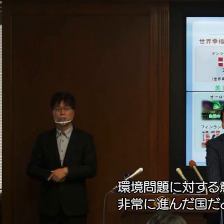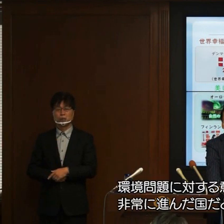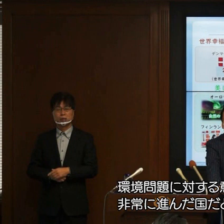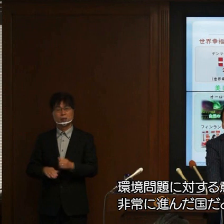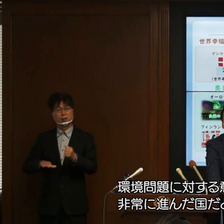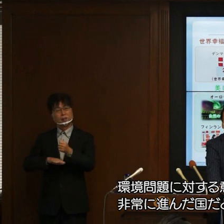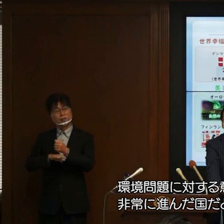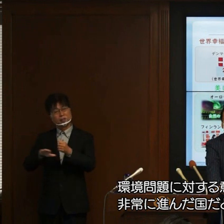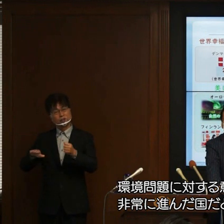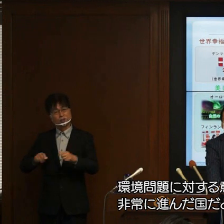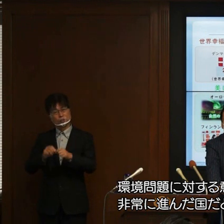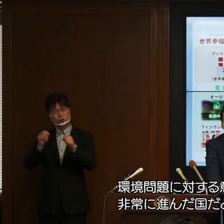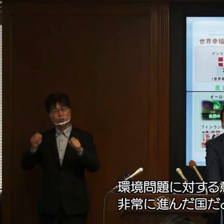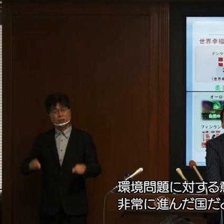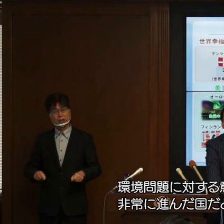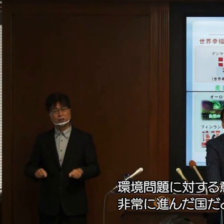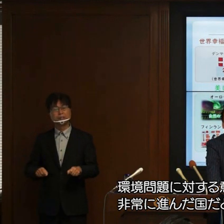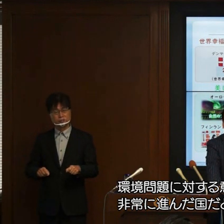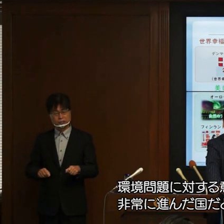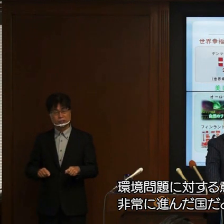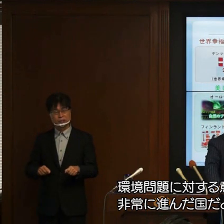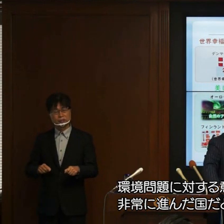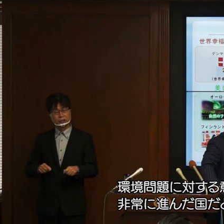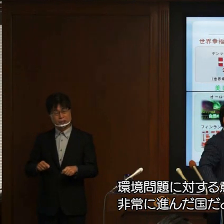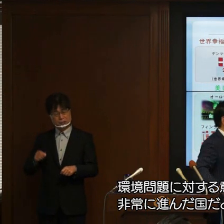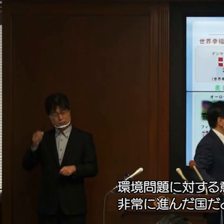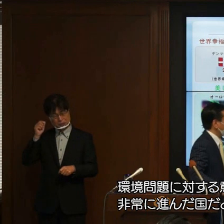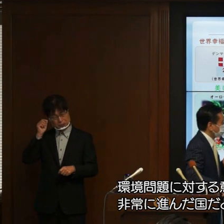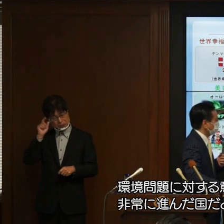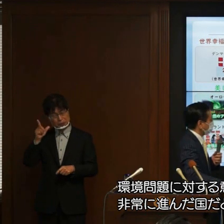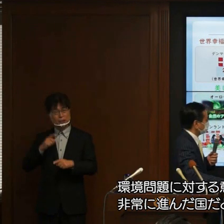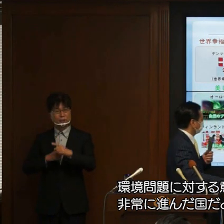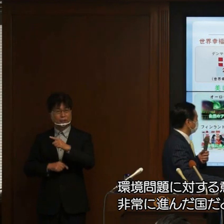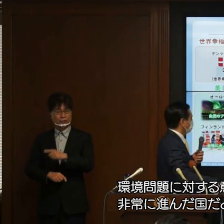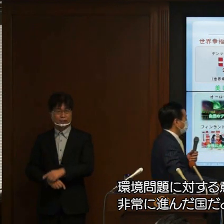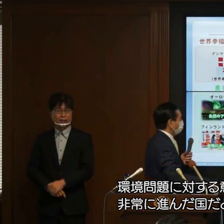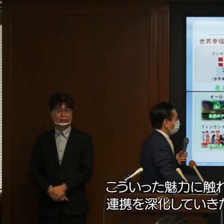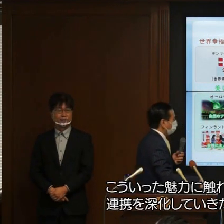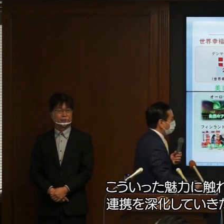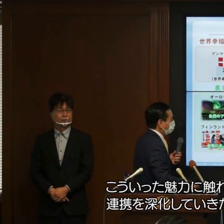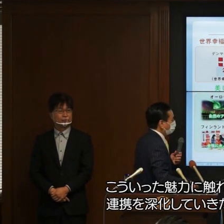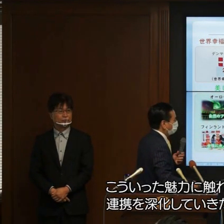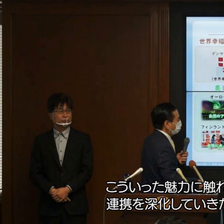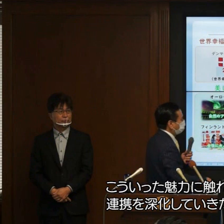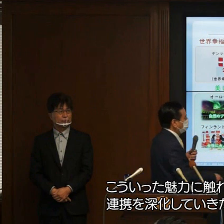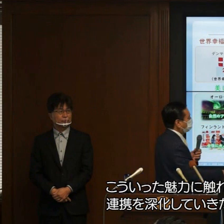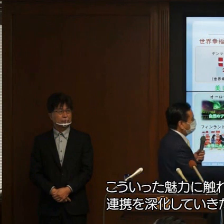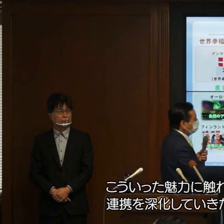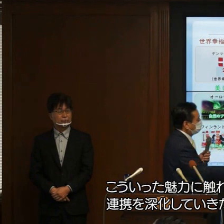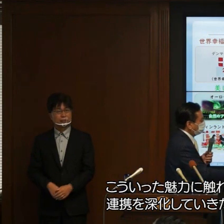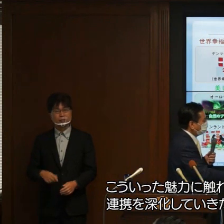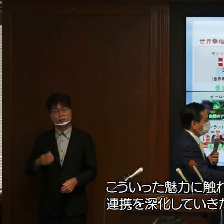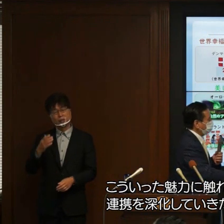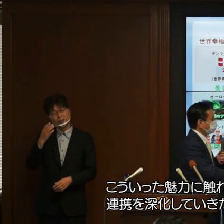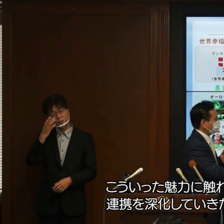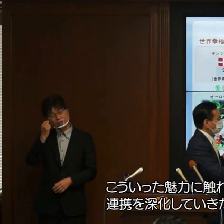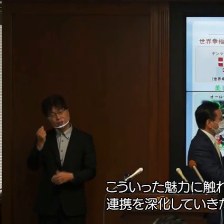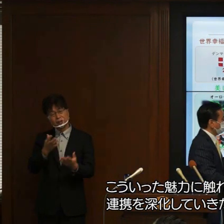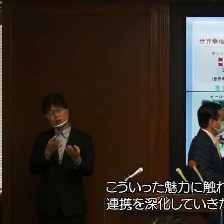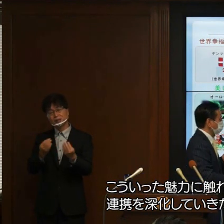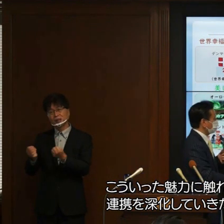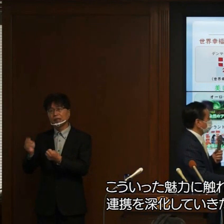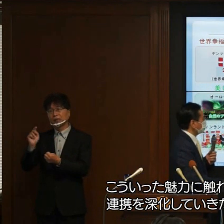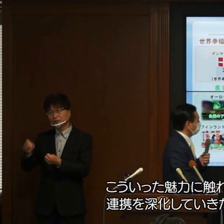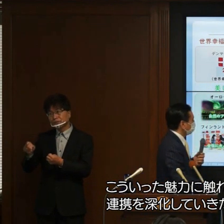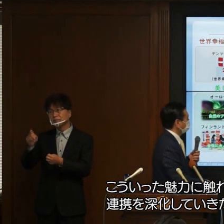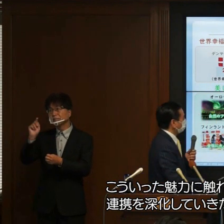環境問題に対する意識というのも非常に進んだ国だと認識しています。こういった魅力に触れて、学び連